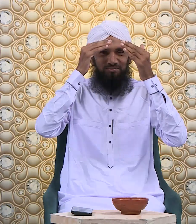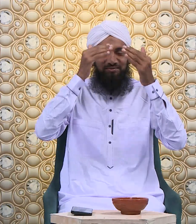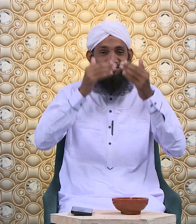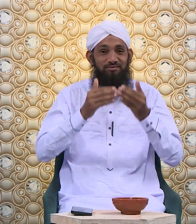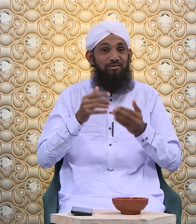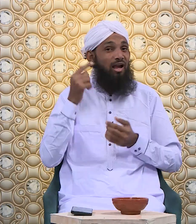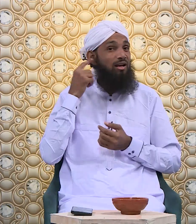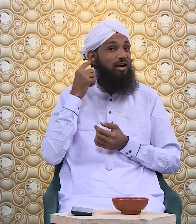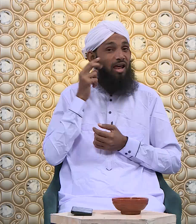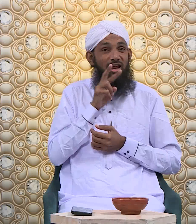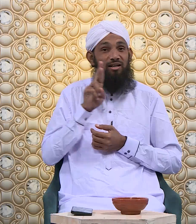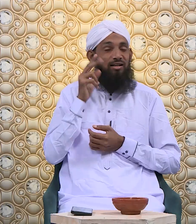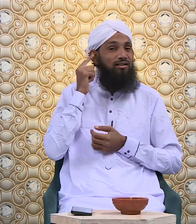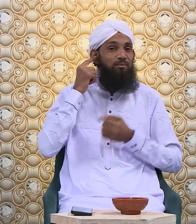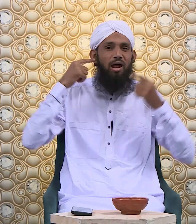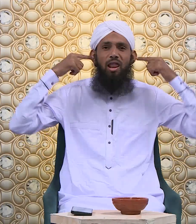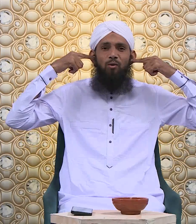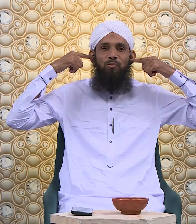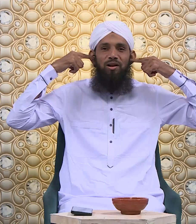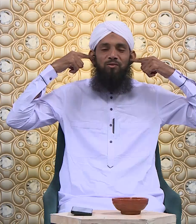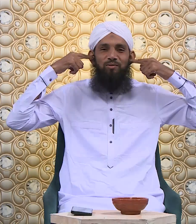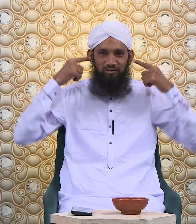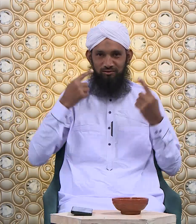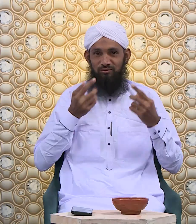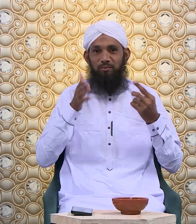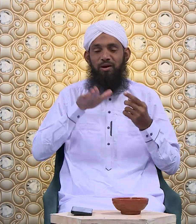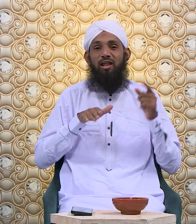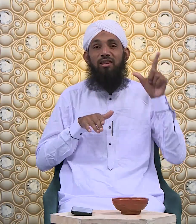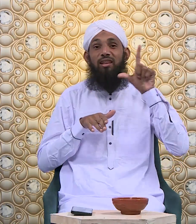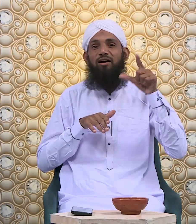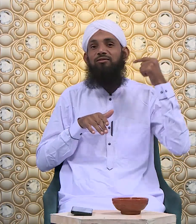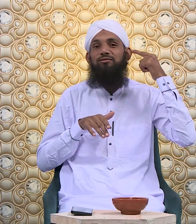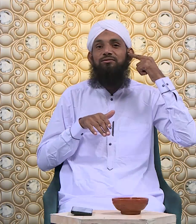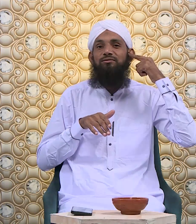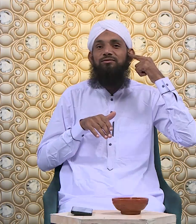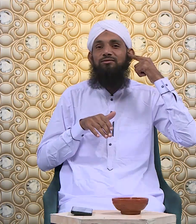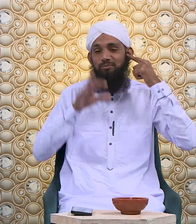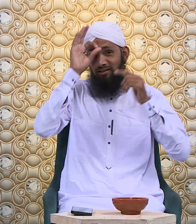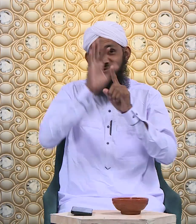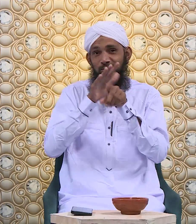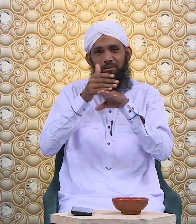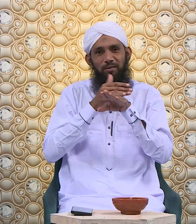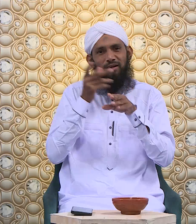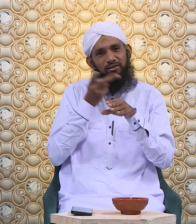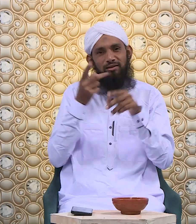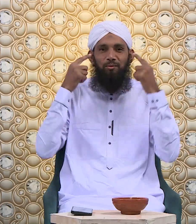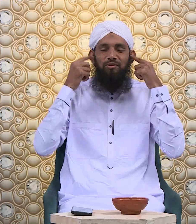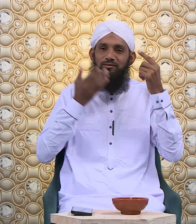دھانے کان میں ازان اور بائے کان میں تکبیر فرمائی اور حضرت سیدنا مولا علی مشکل کشا کرم اللہ